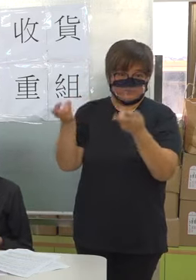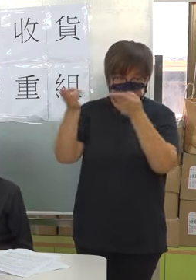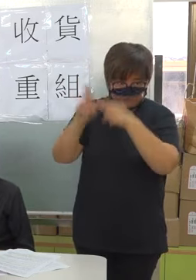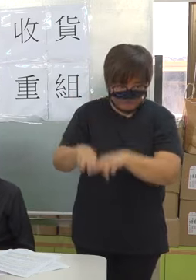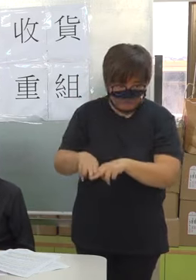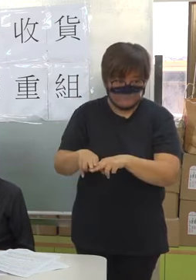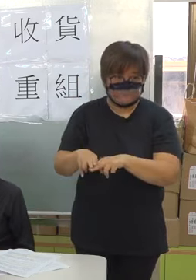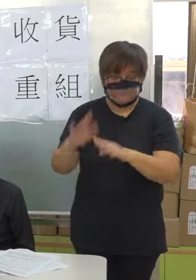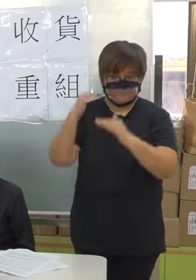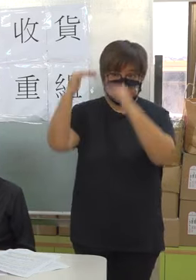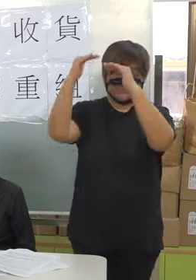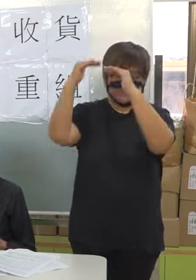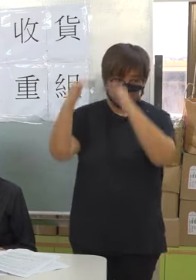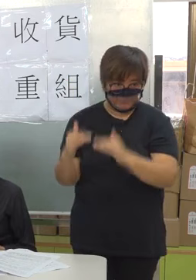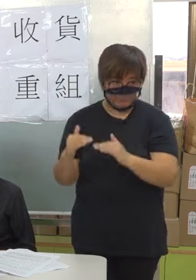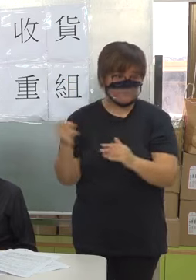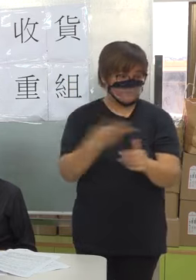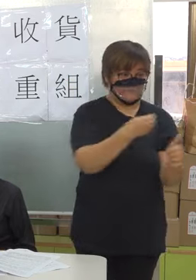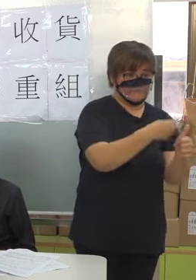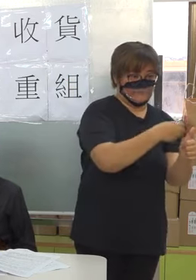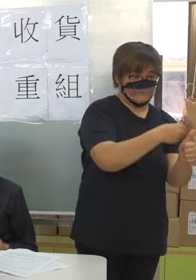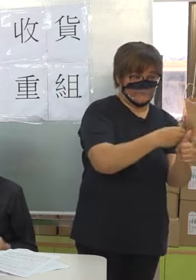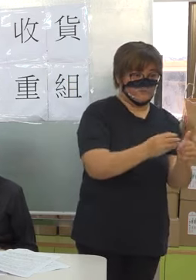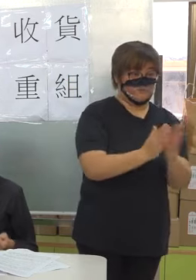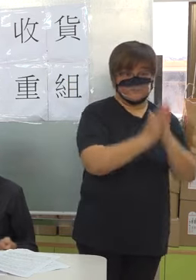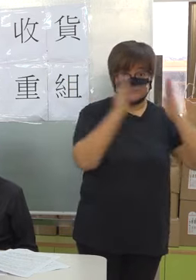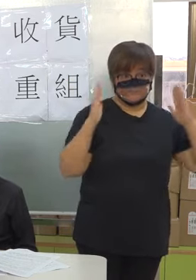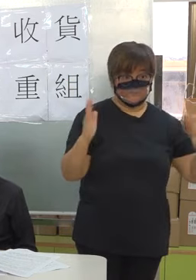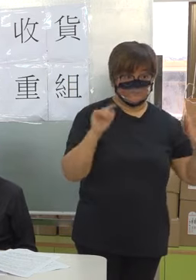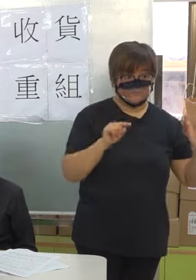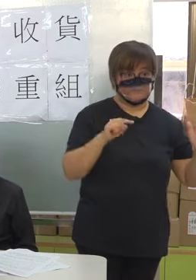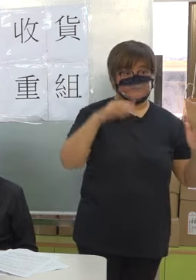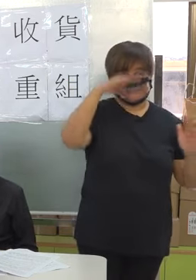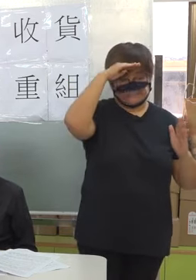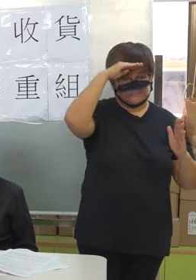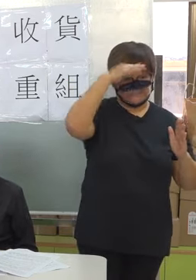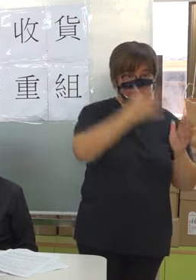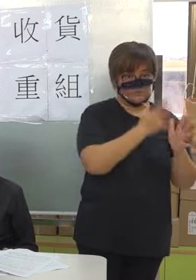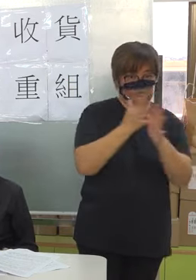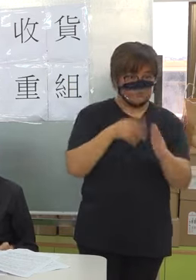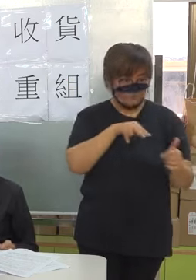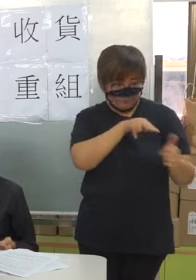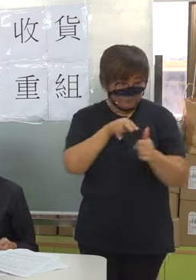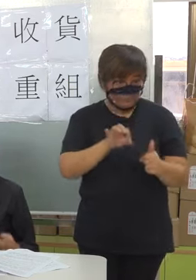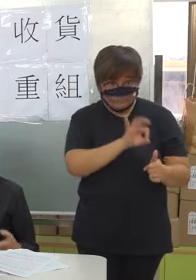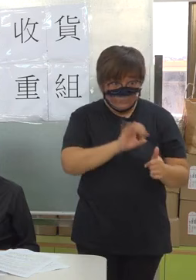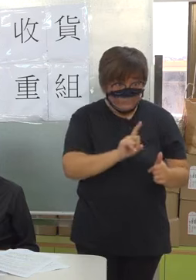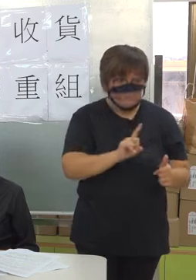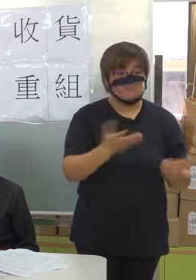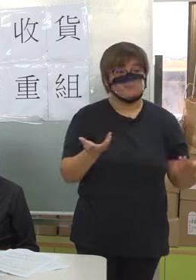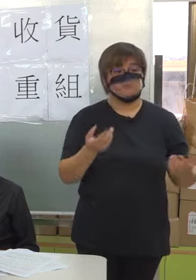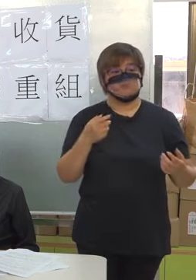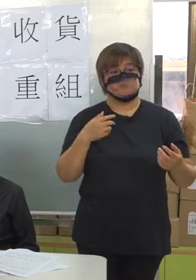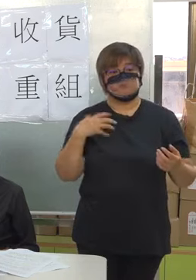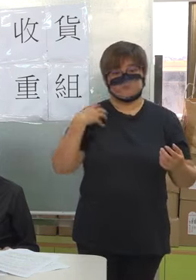組成一個警隊之餘，我們普通市民亦都應該是參與其中的，例如可以由當即我們當地